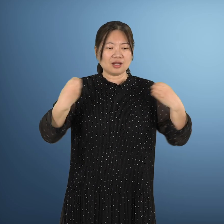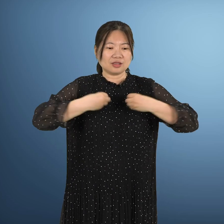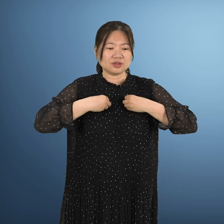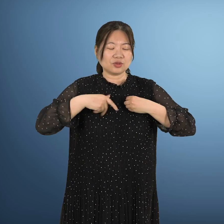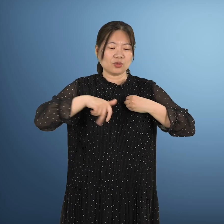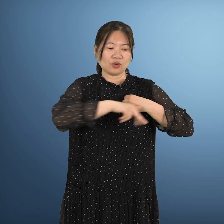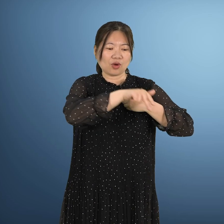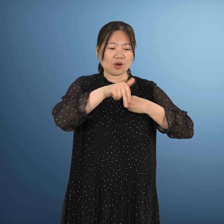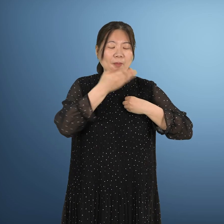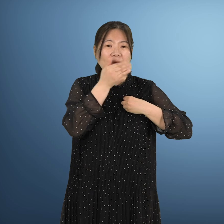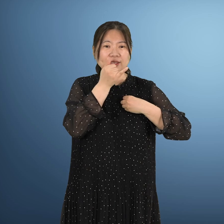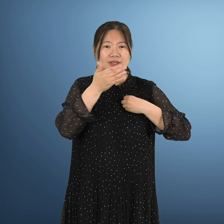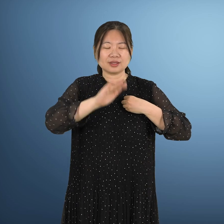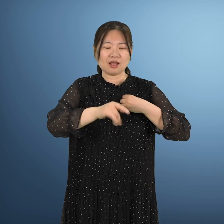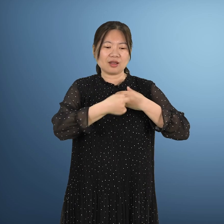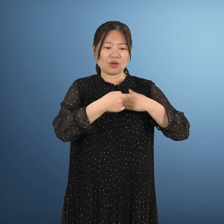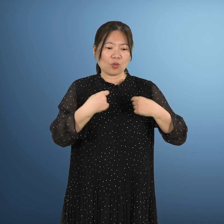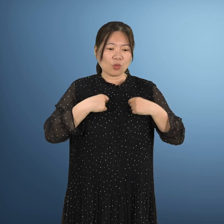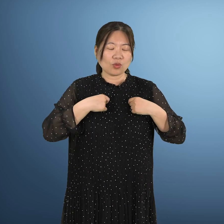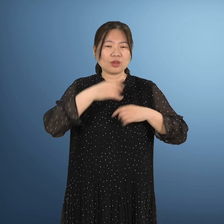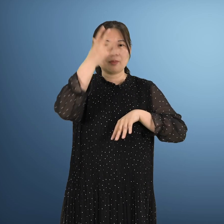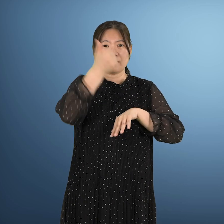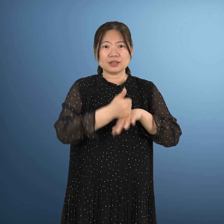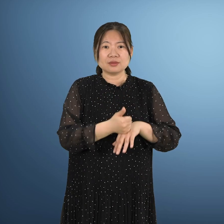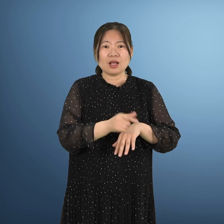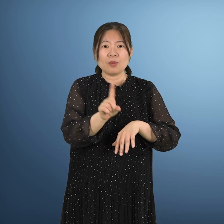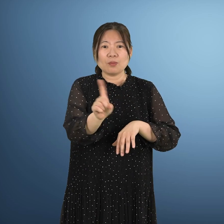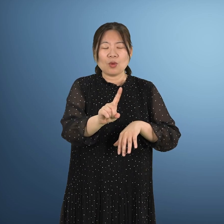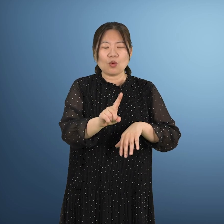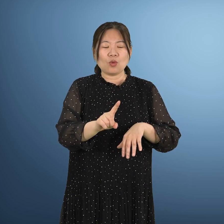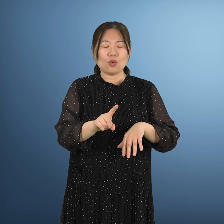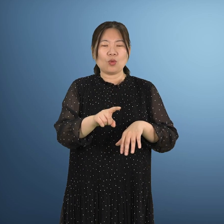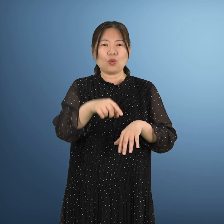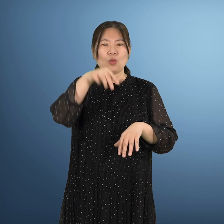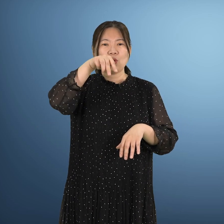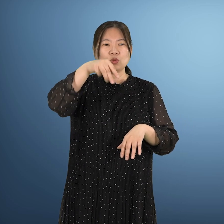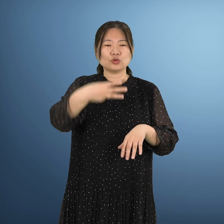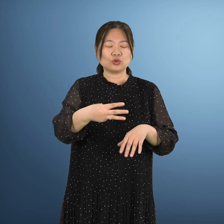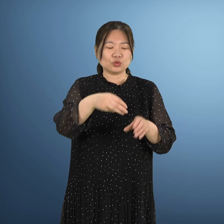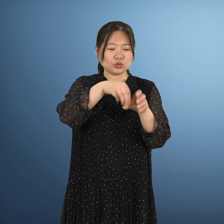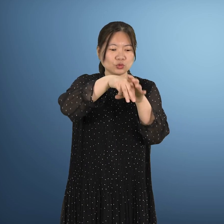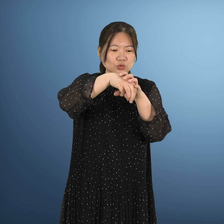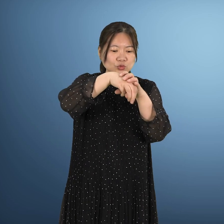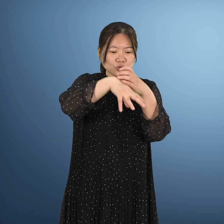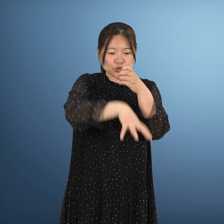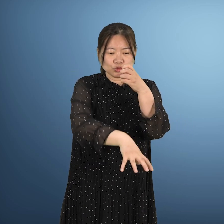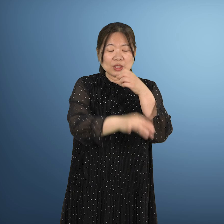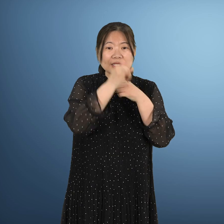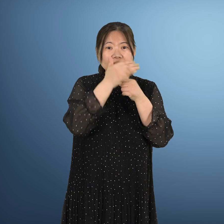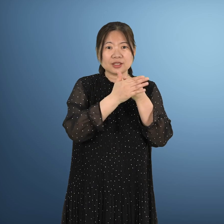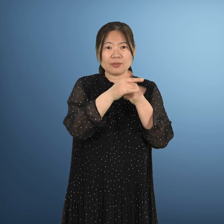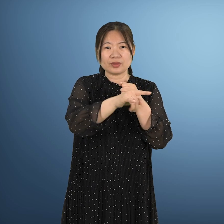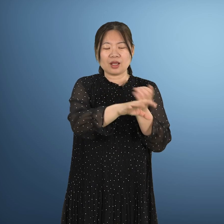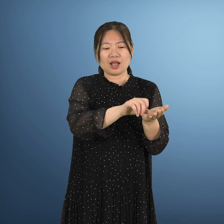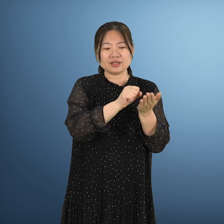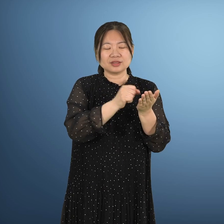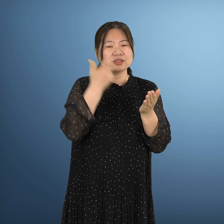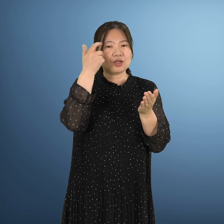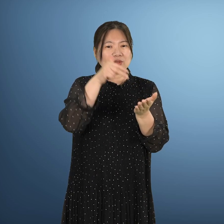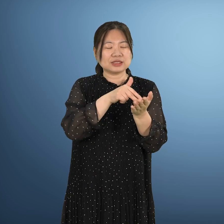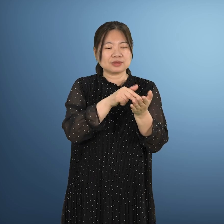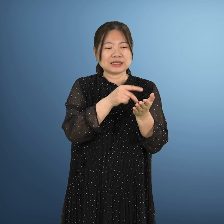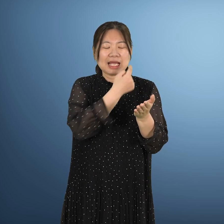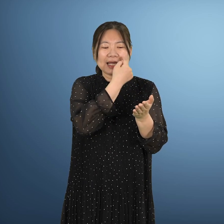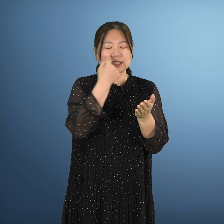나가도록 되어 있는데, 겉옷에는 그 끝에 술이 달려 있어서, 그 술이 갖는 영적인 의미는